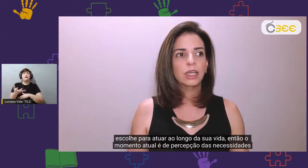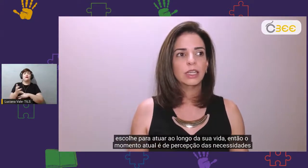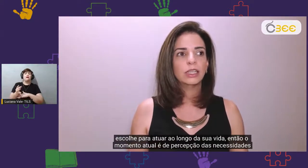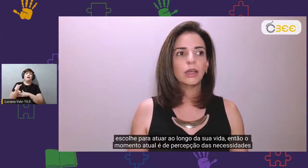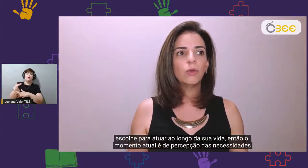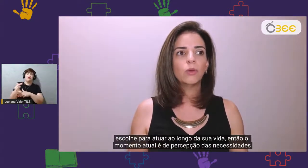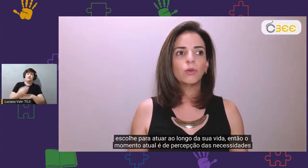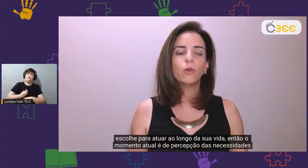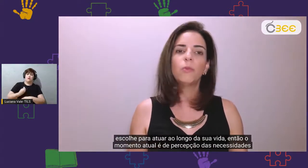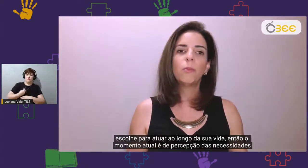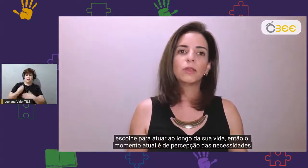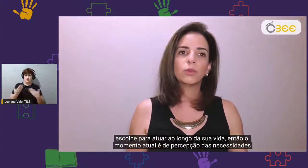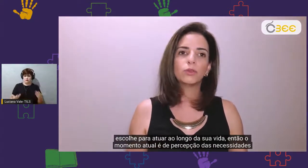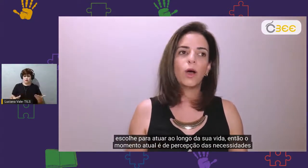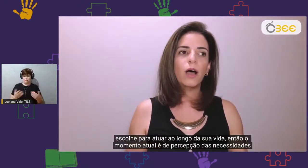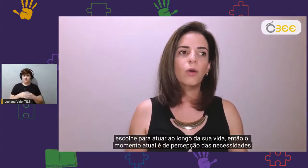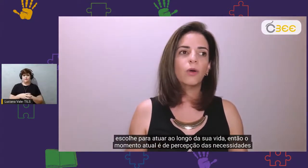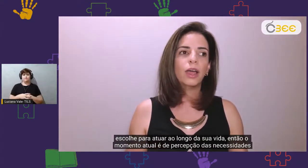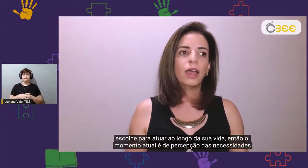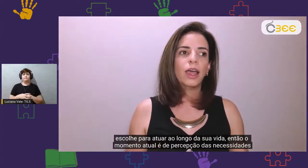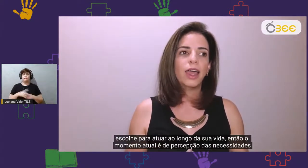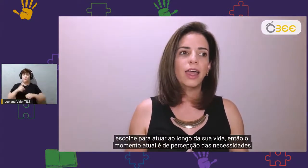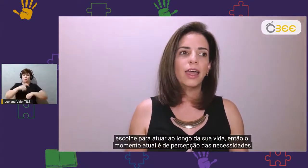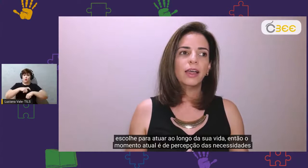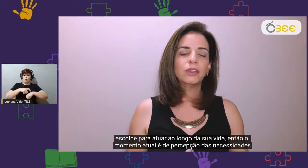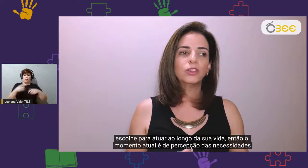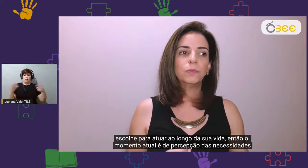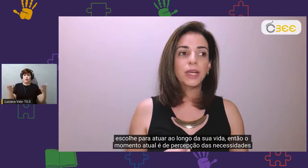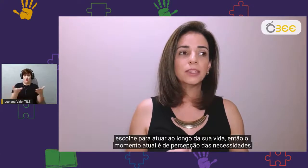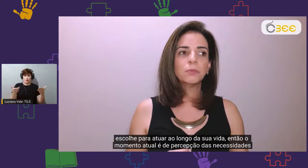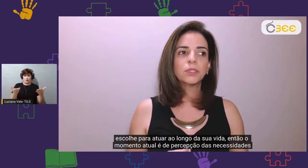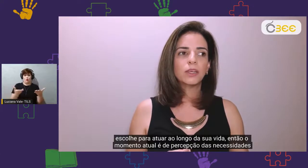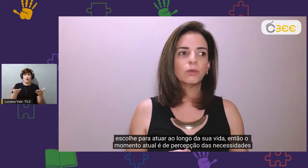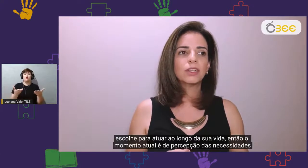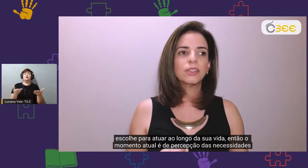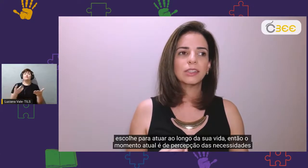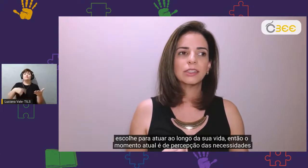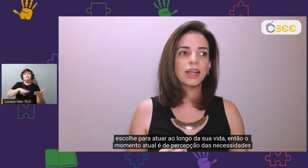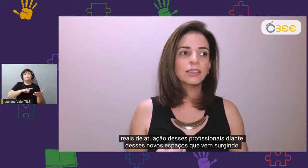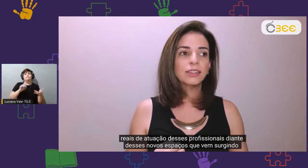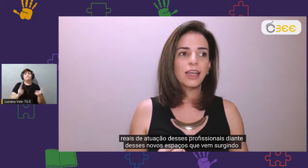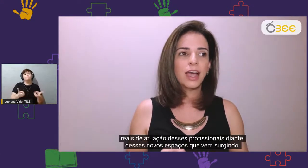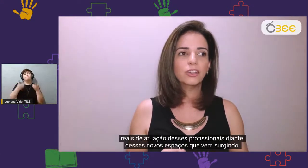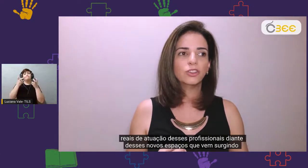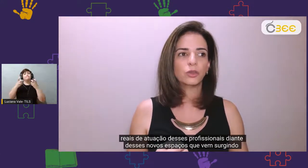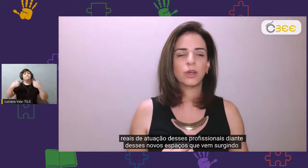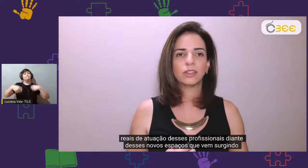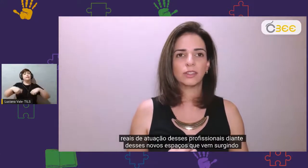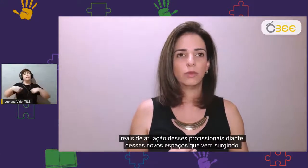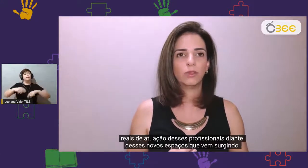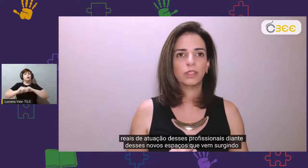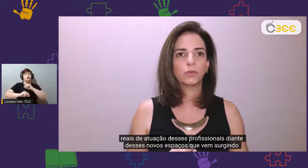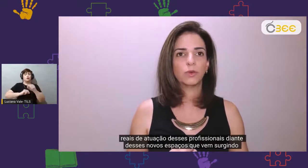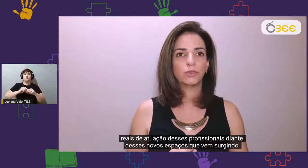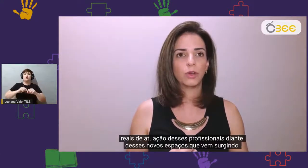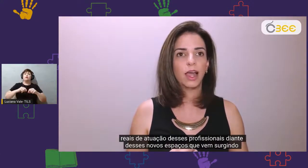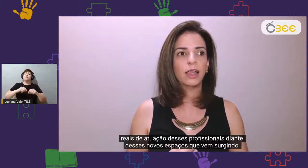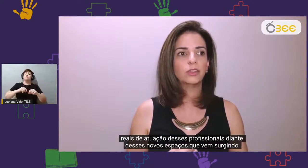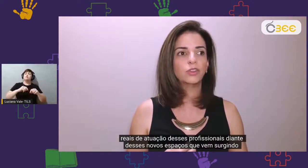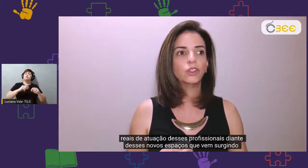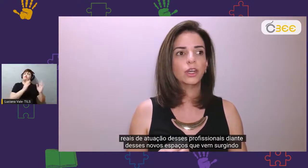vida. Então, o momento atual é de percepção das necessidades reais de atuação